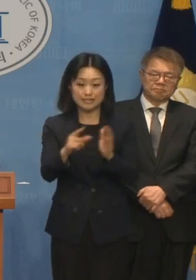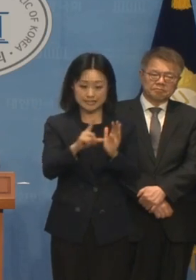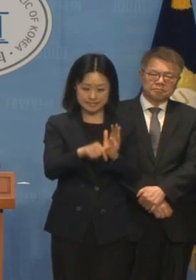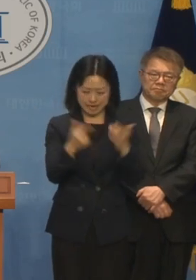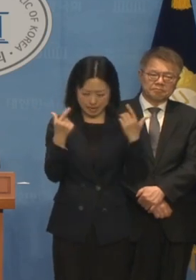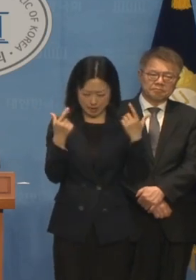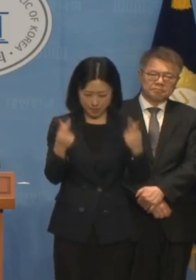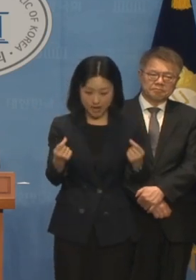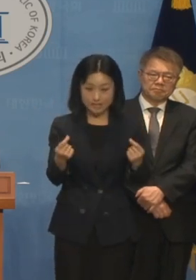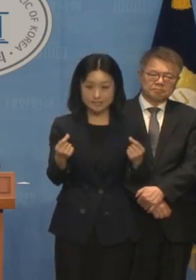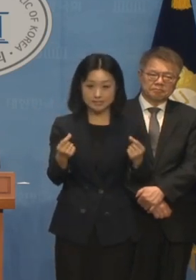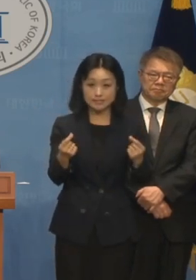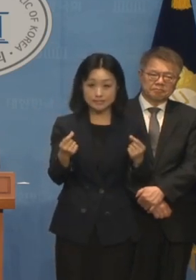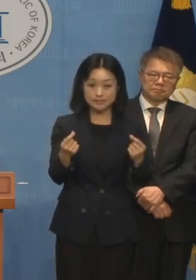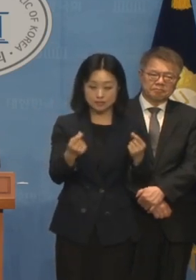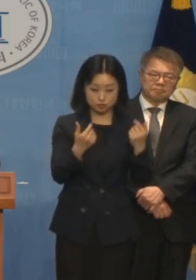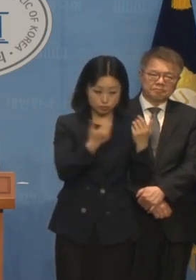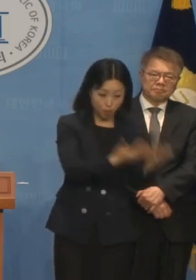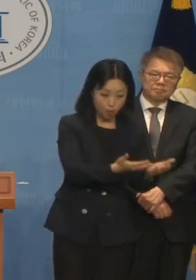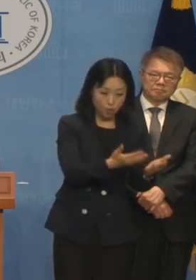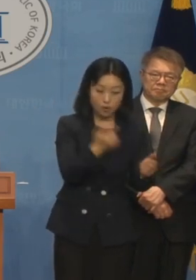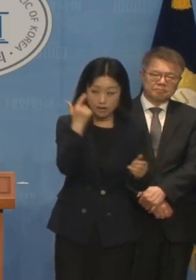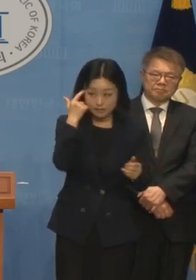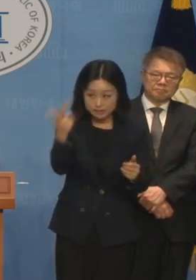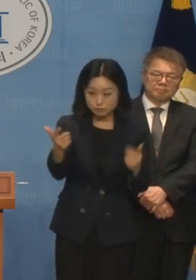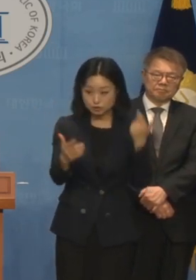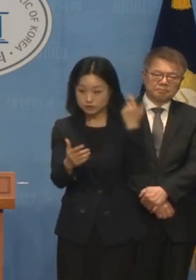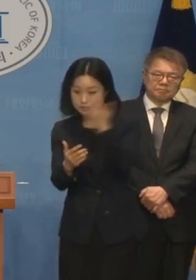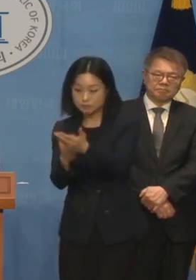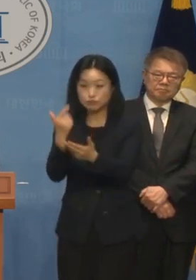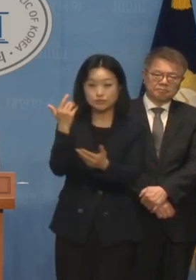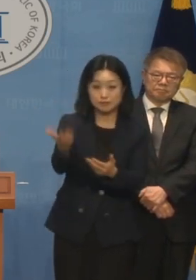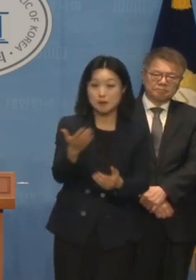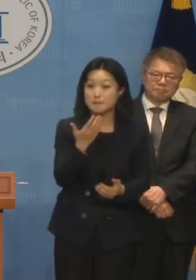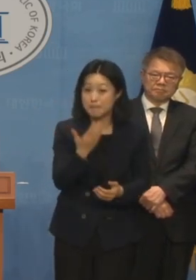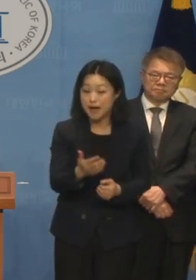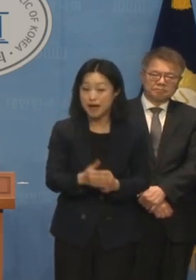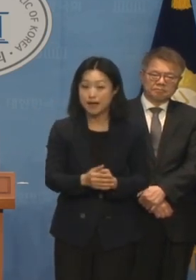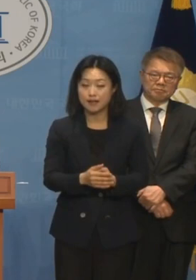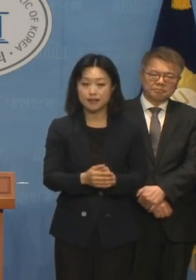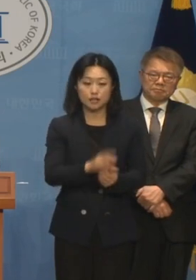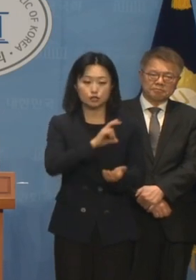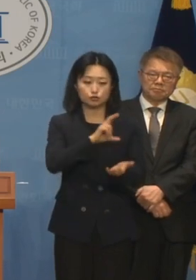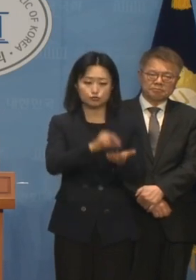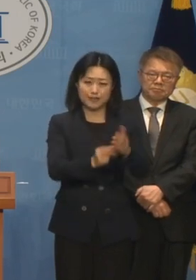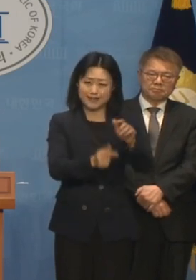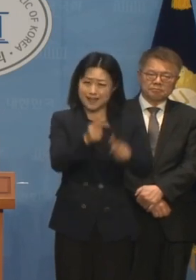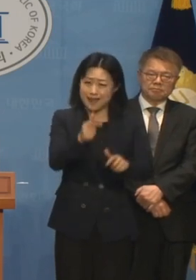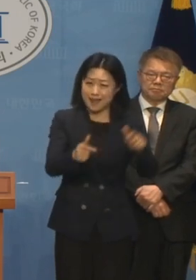시간이 보정되도록 하였습니다. 의제가 다양하고 내용이